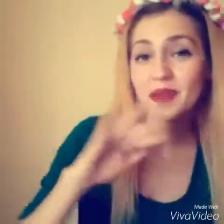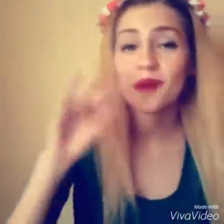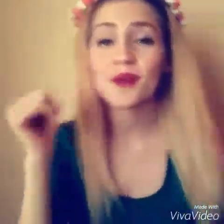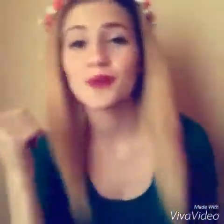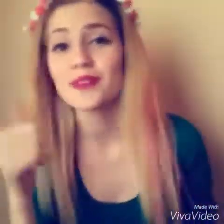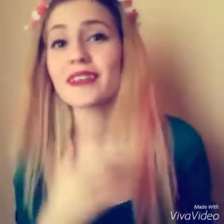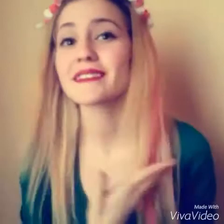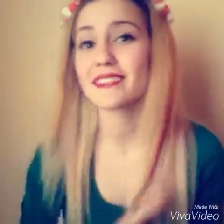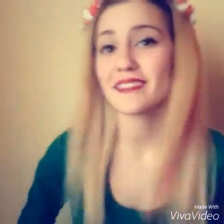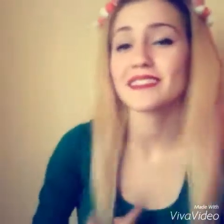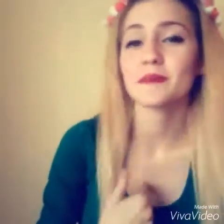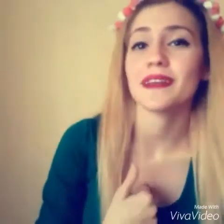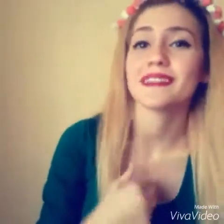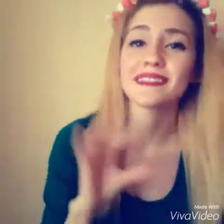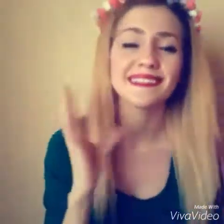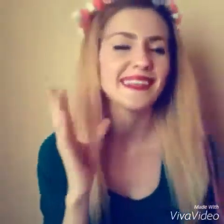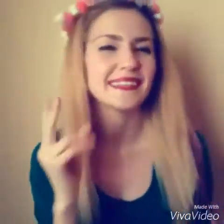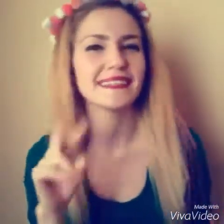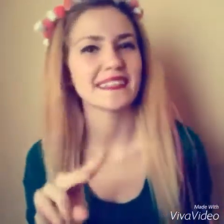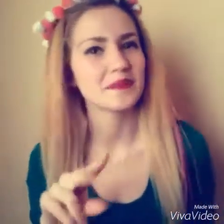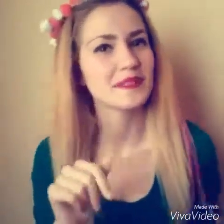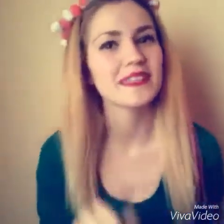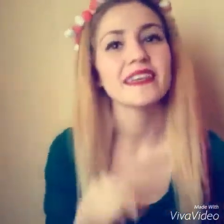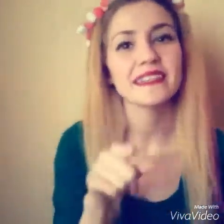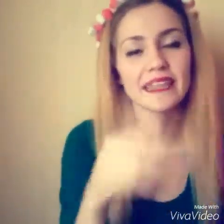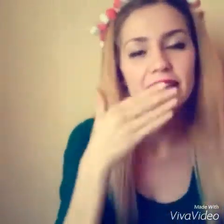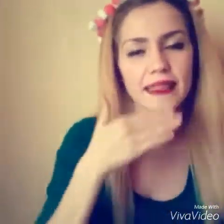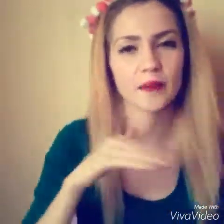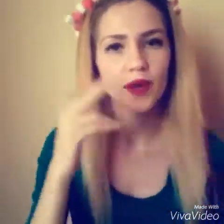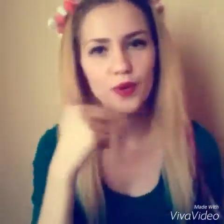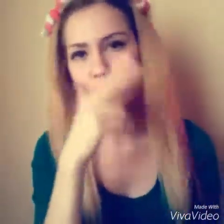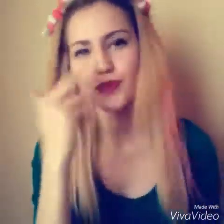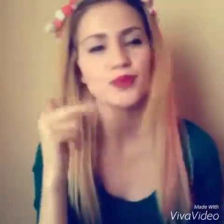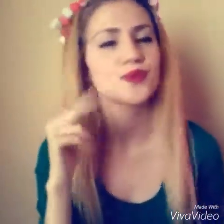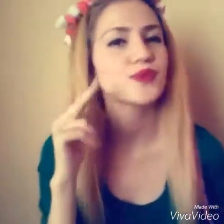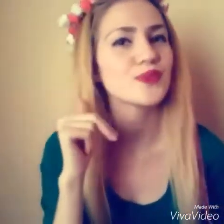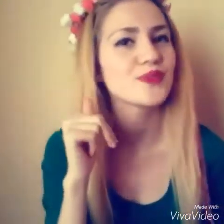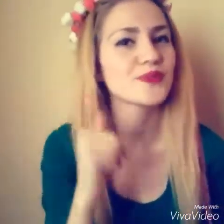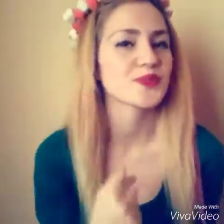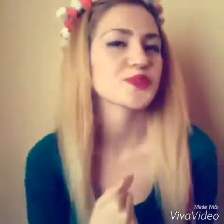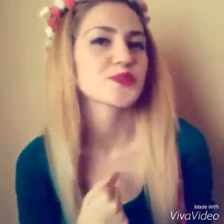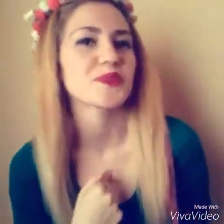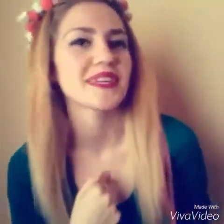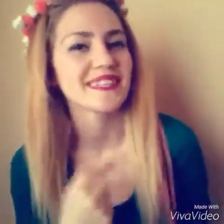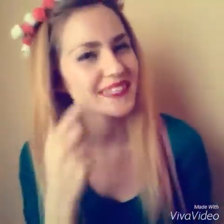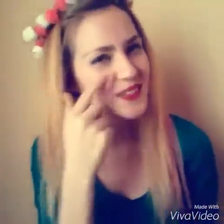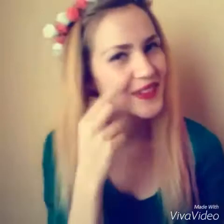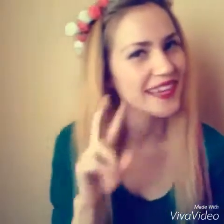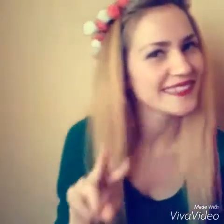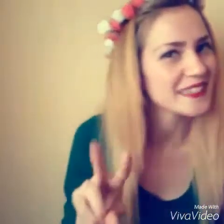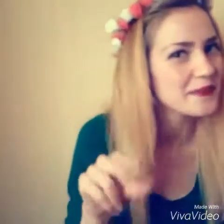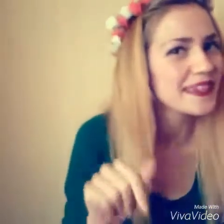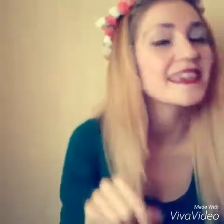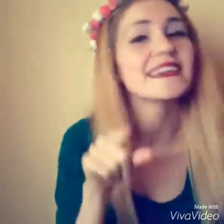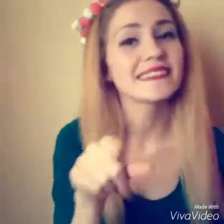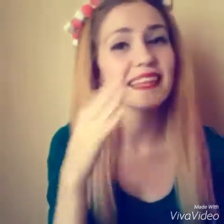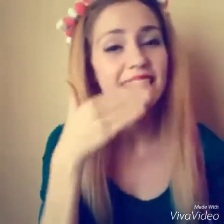Demə o da sevir məni dəli kimi, sən demə tükürürmüş məni görən kimi, sən